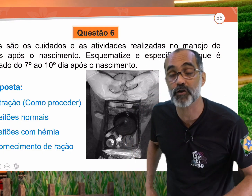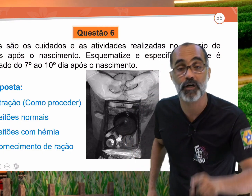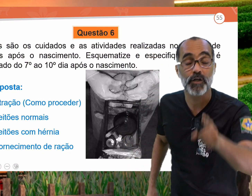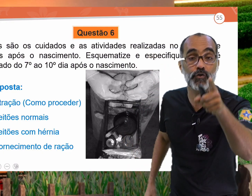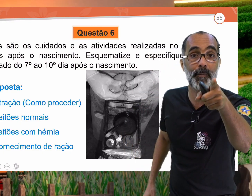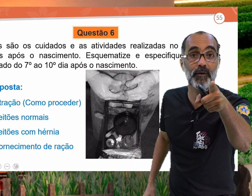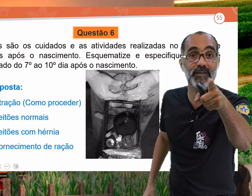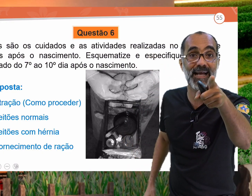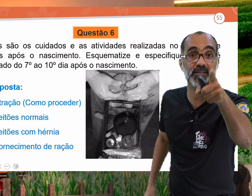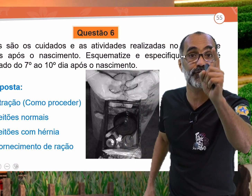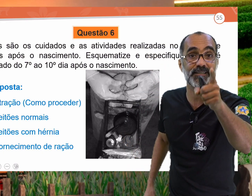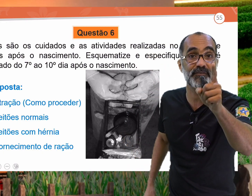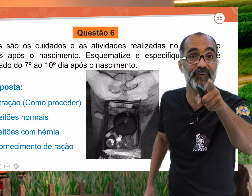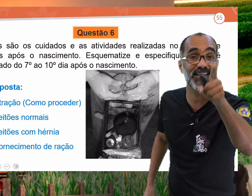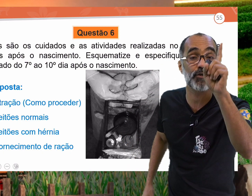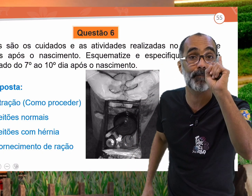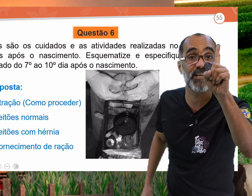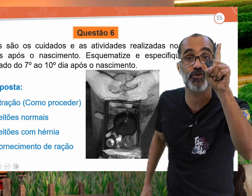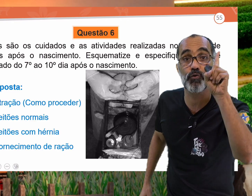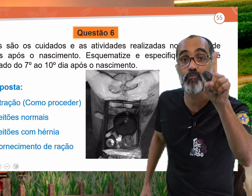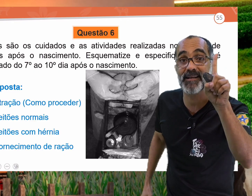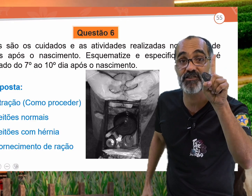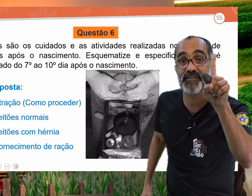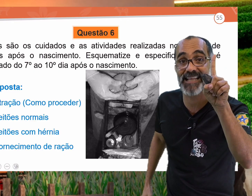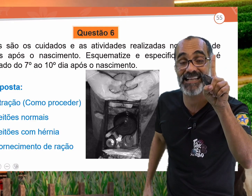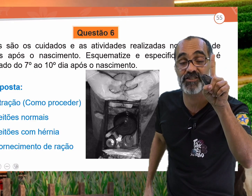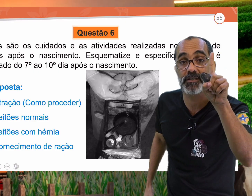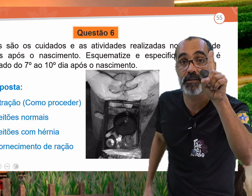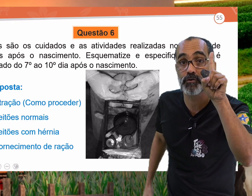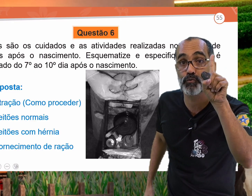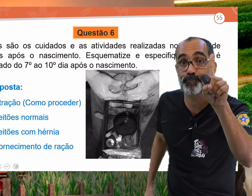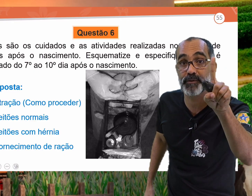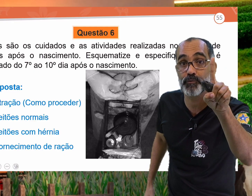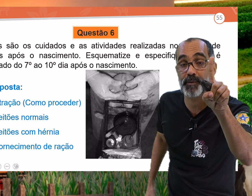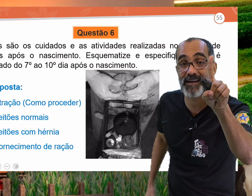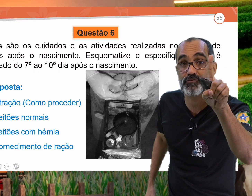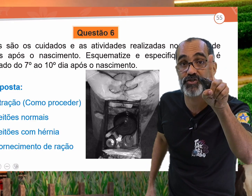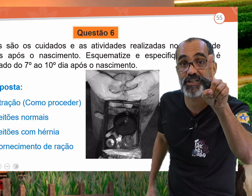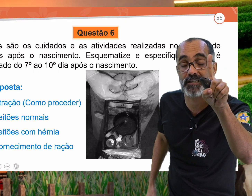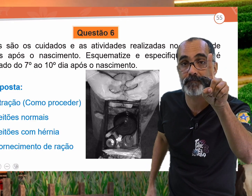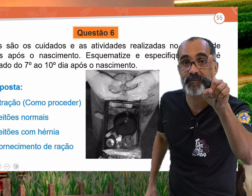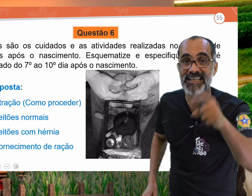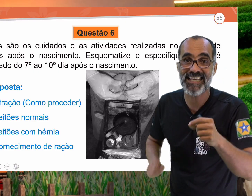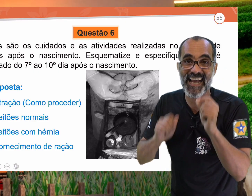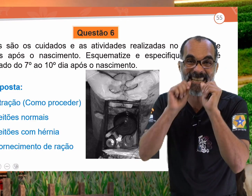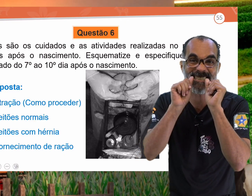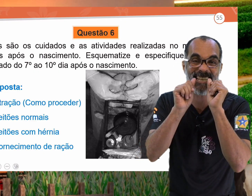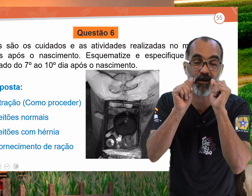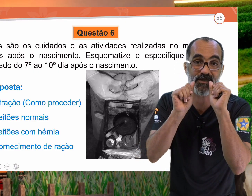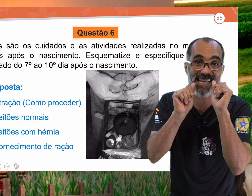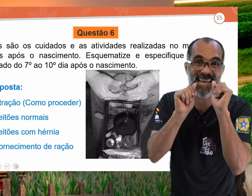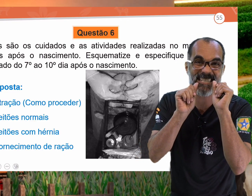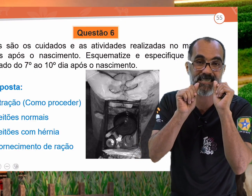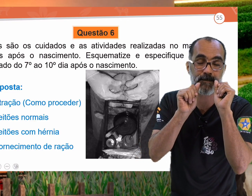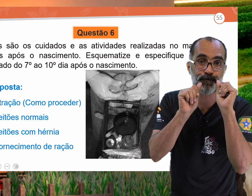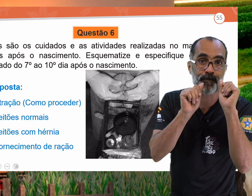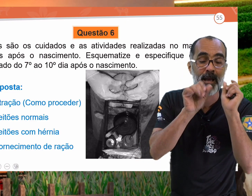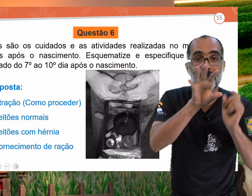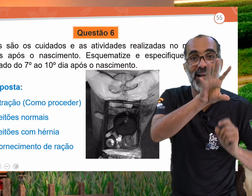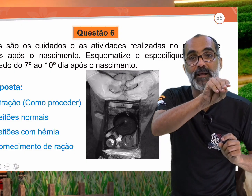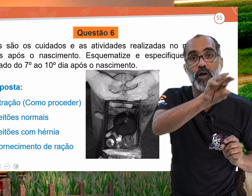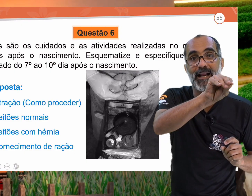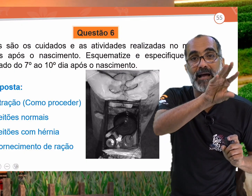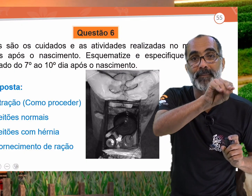semana, professor? Tomar cuidado se você fez somente uma atividade no primeiro dia, que é retirar os